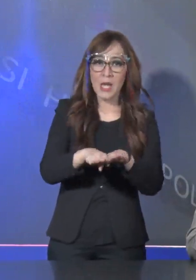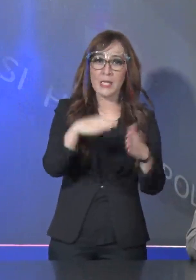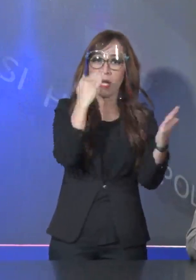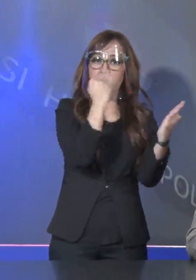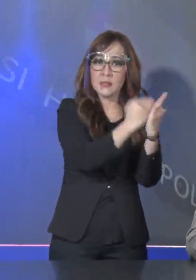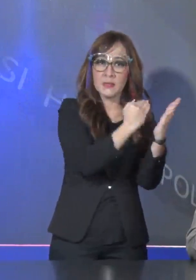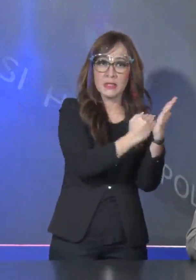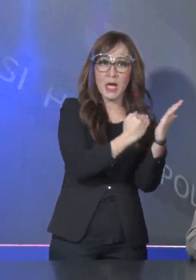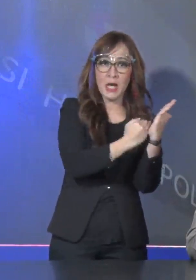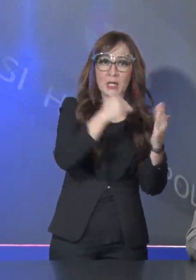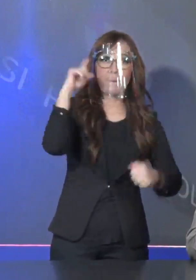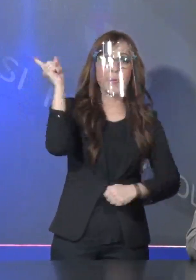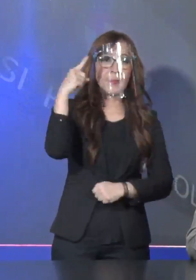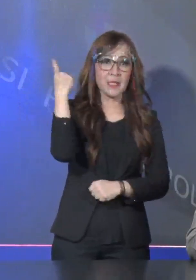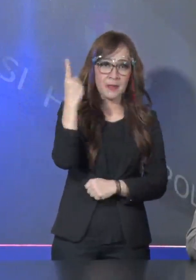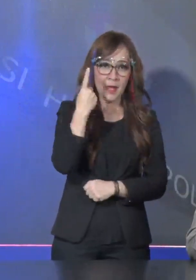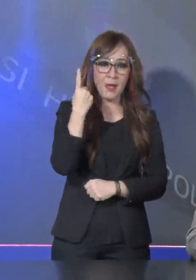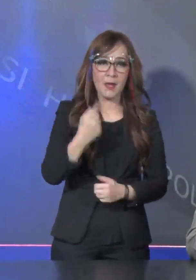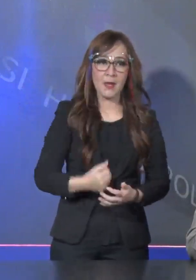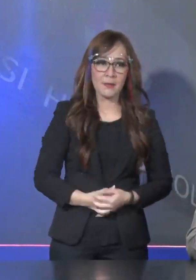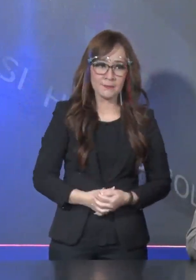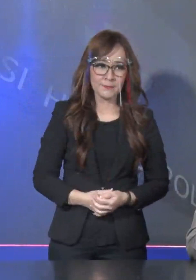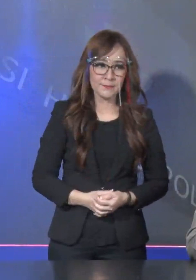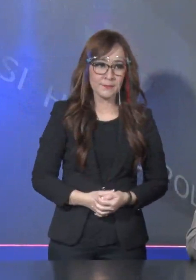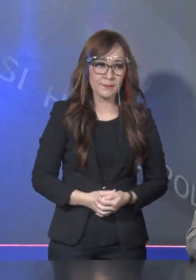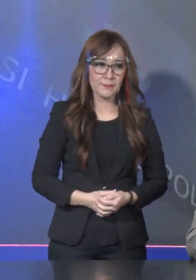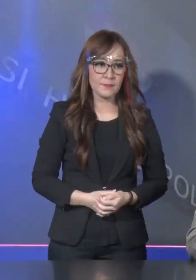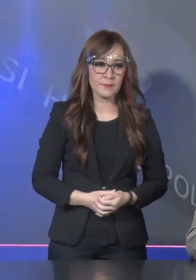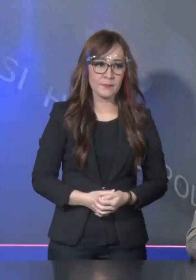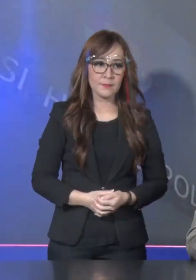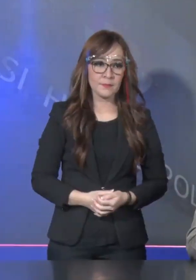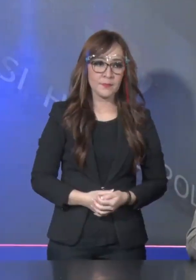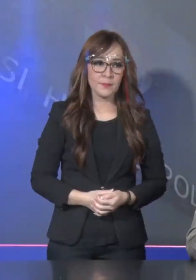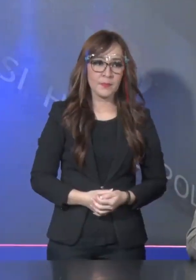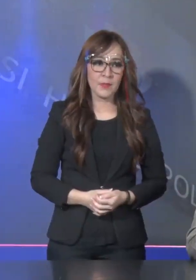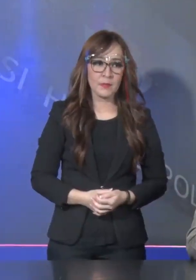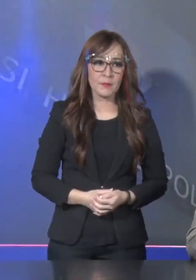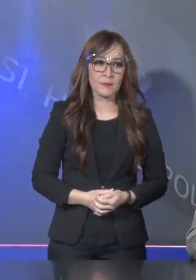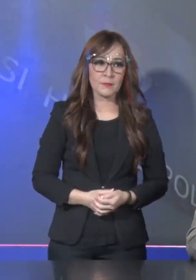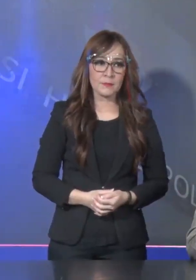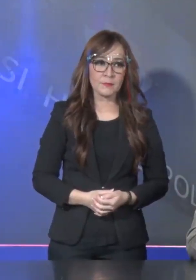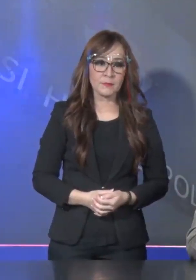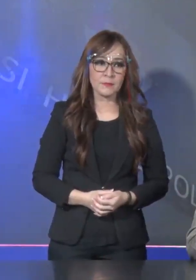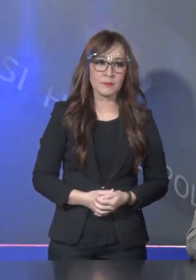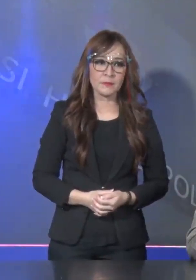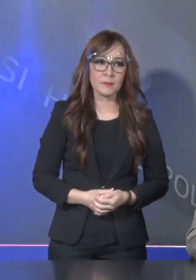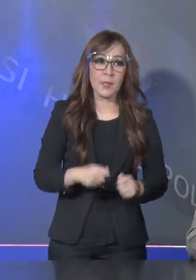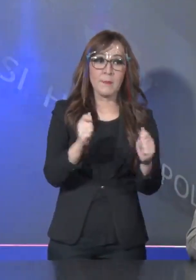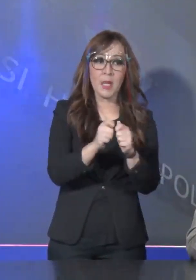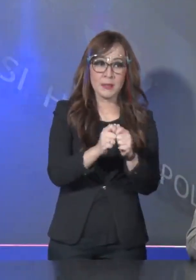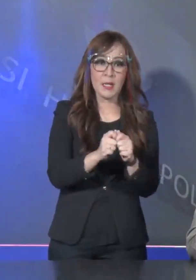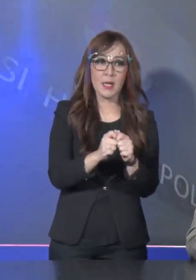kebijakan pemerintah tersebut. Ya, akan menggelar operasi ketupat dan tentunya penggelaran dan pelaksanaan